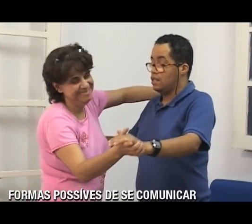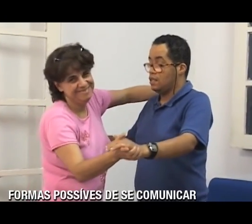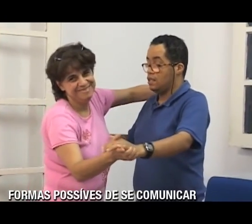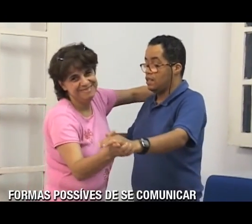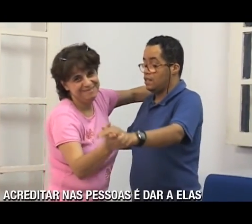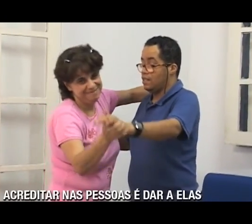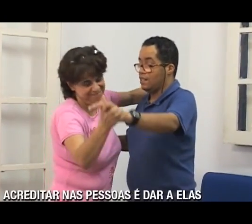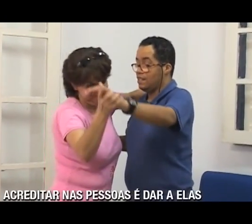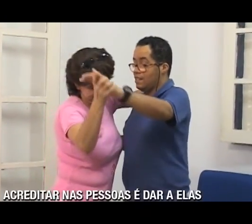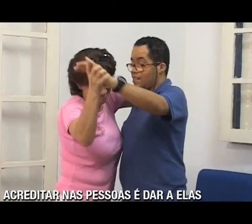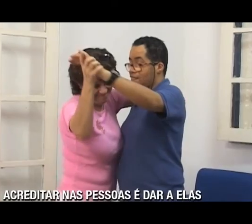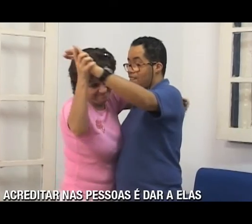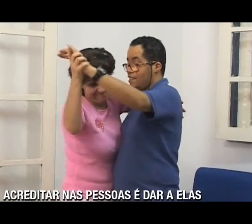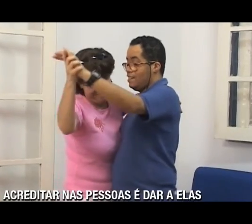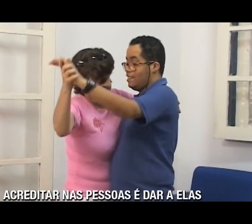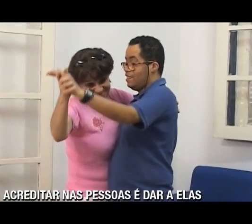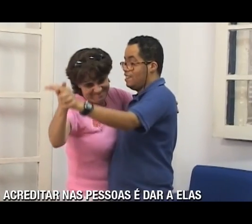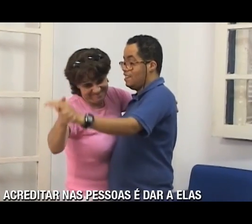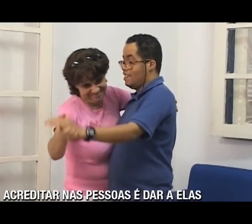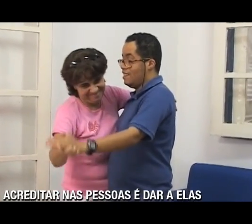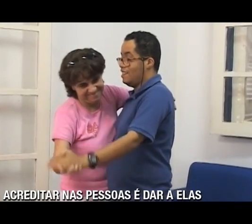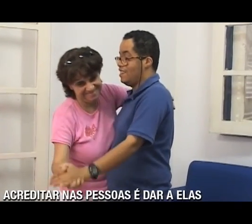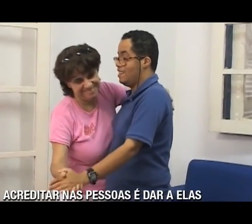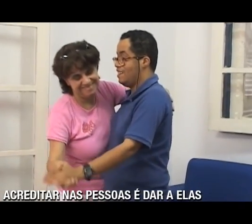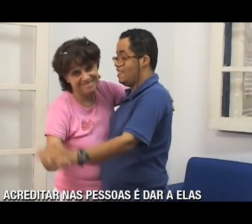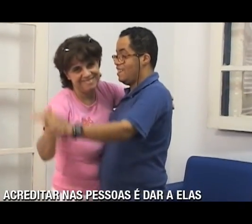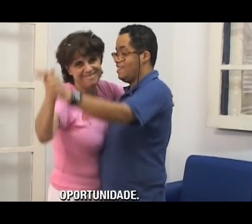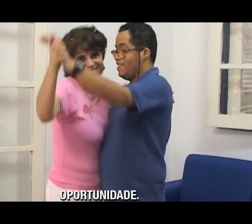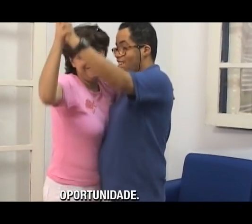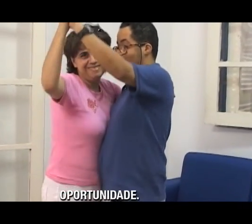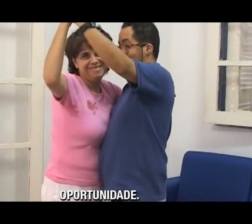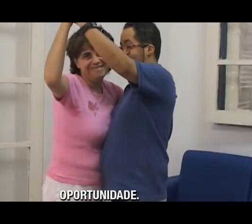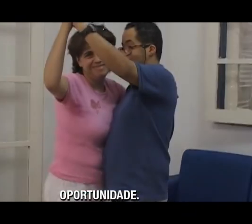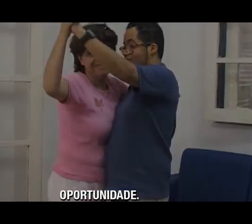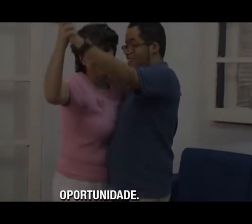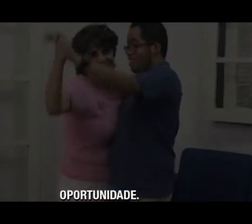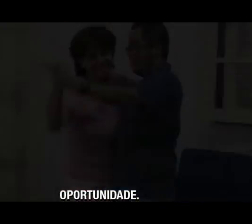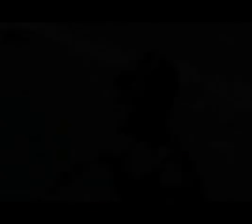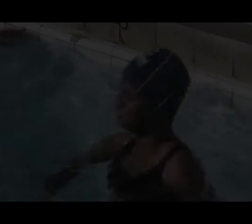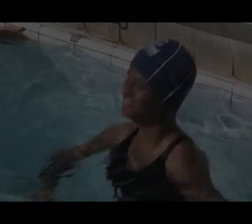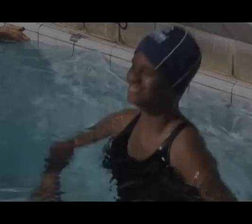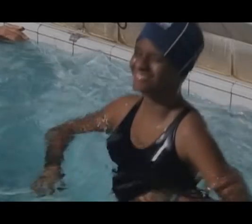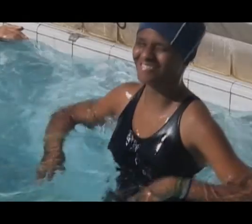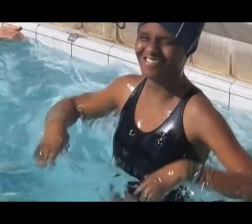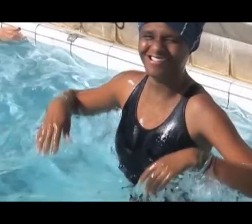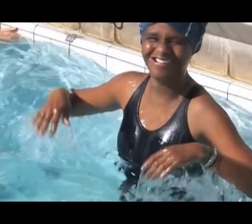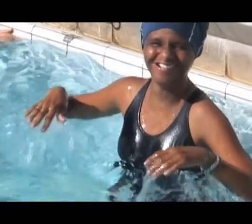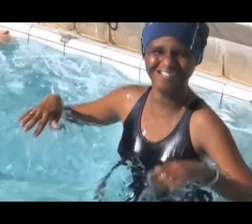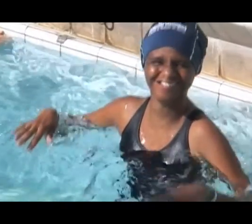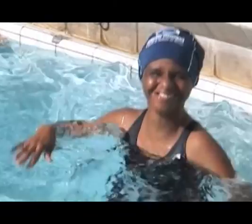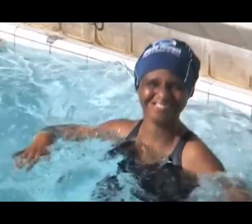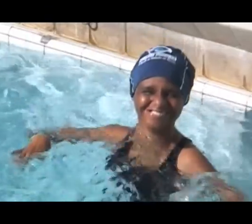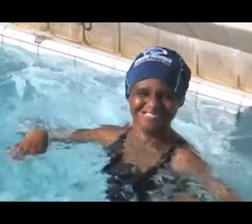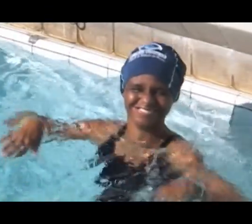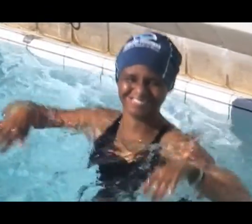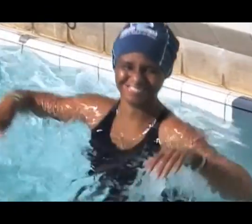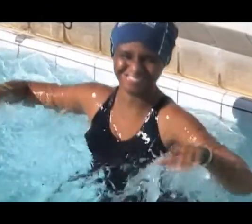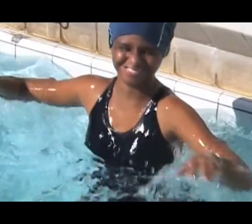de se comunicar. Acreditar nas pessoas é dar a elas oportunidade.